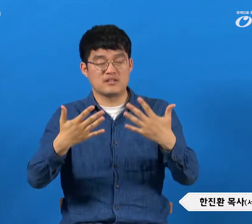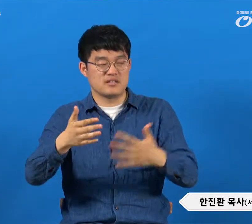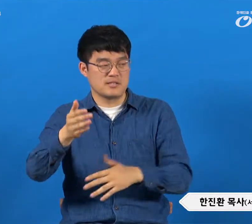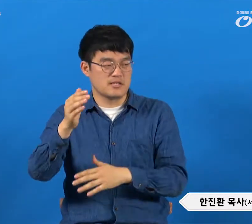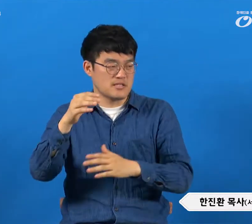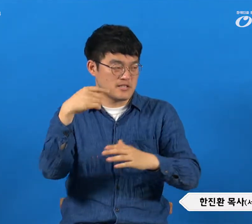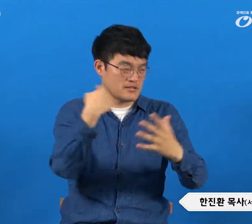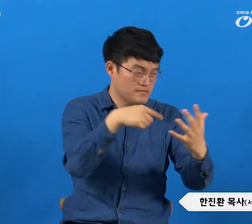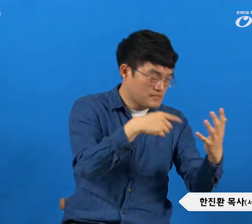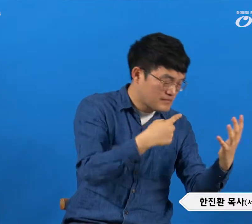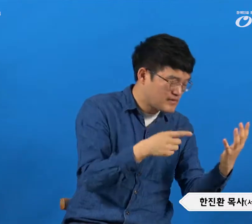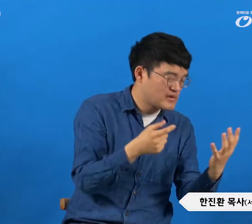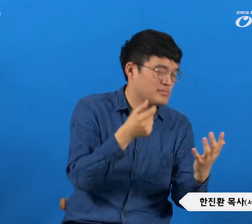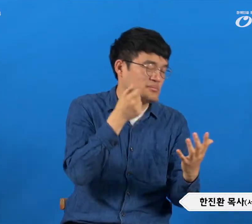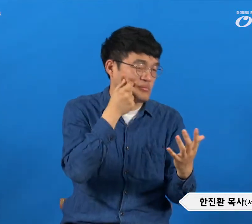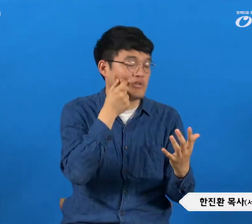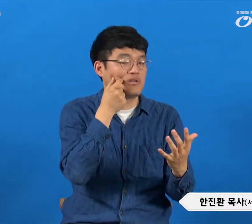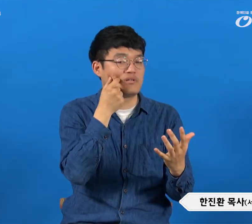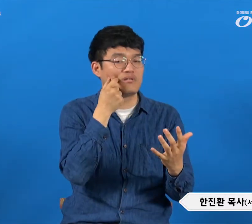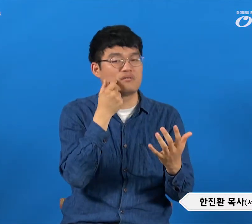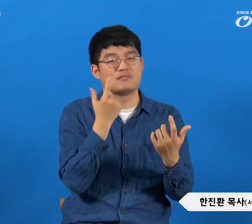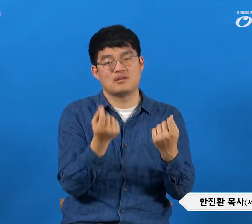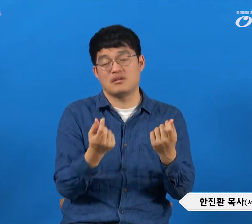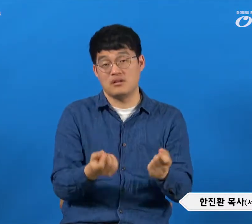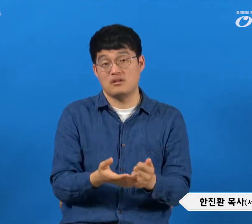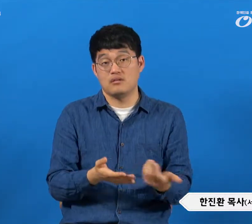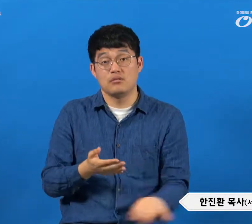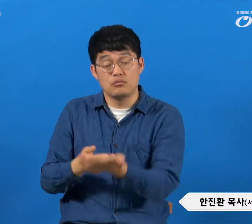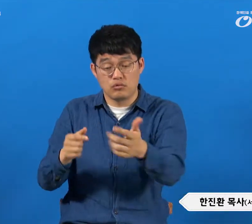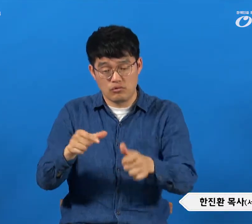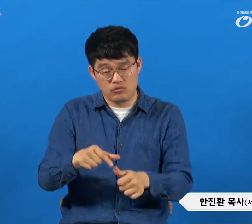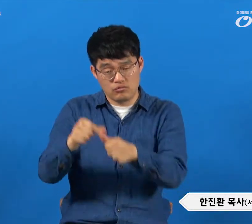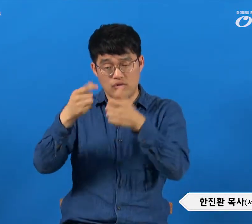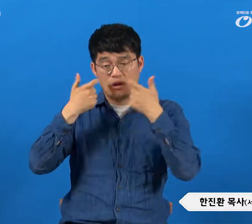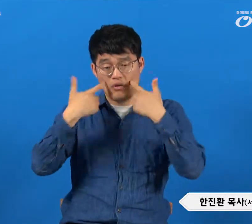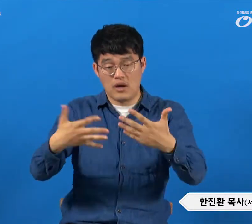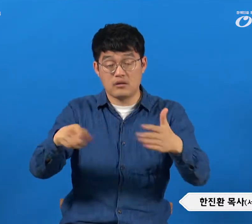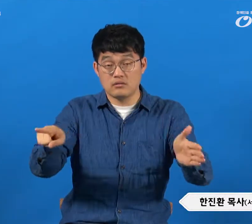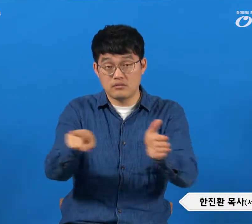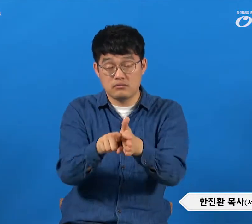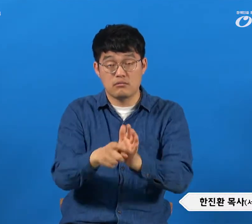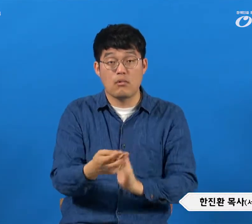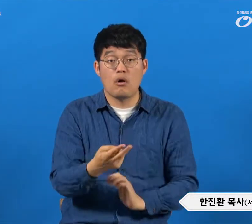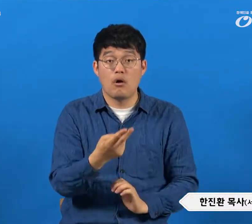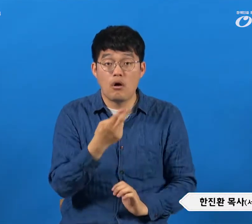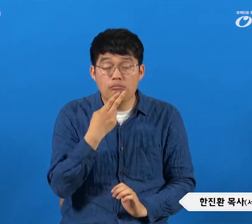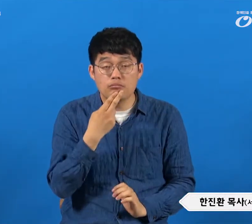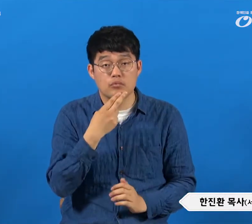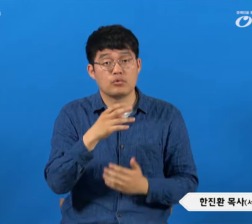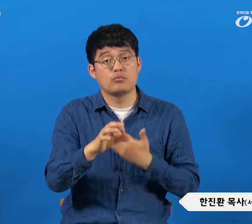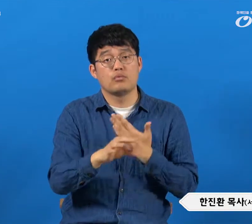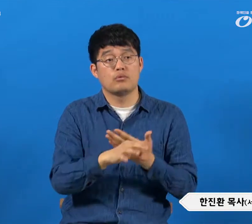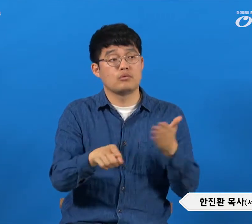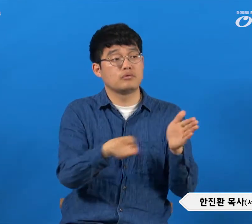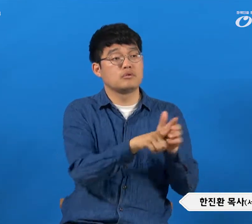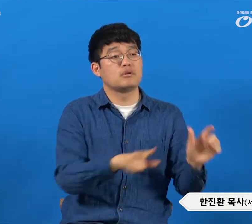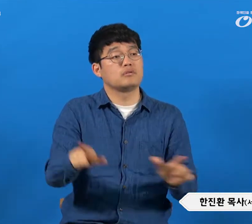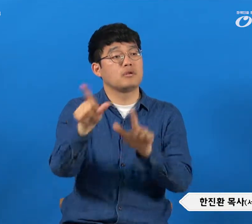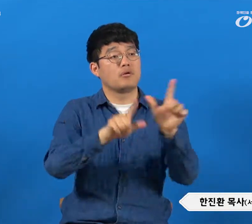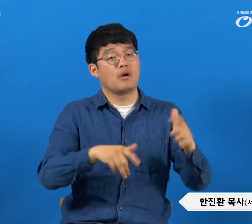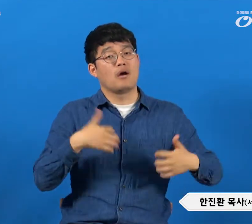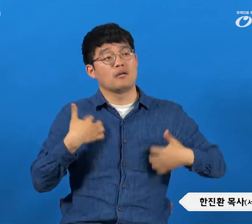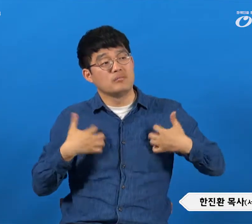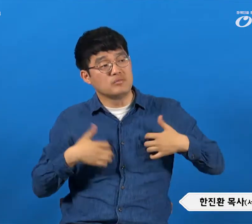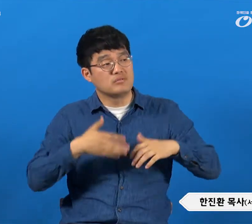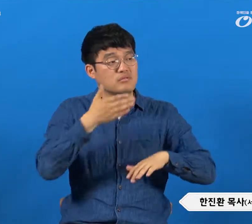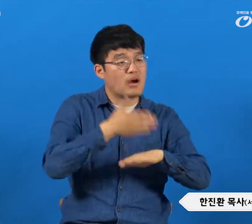구원의 확신이 없는데 무슨 신앙생활을 힘있게 할 수 있겠습니까? 내가 오늘 죽어도 천국 간다, 그 확신이 없는데